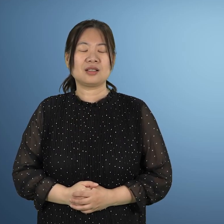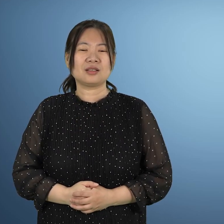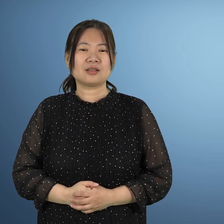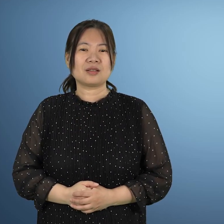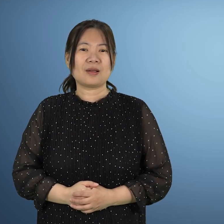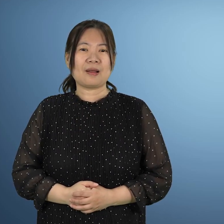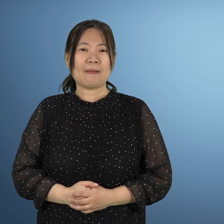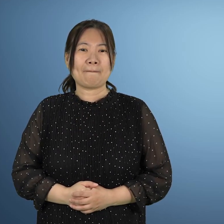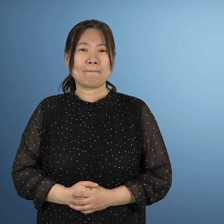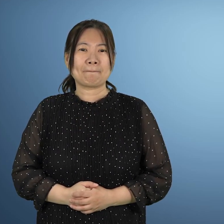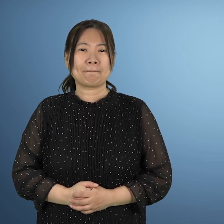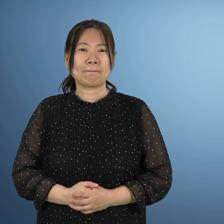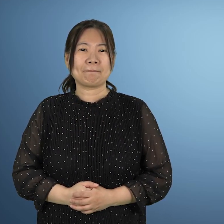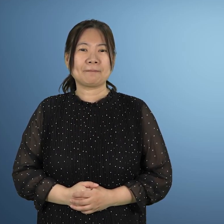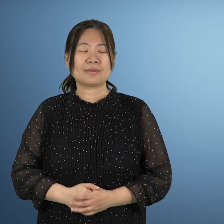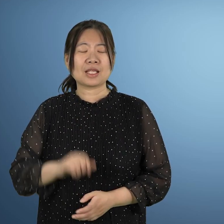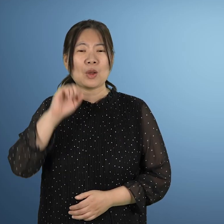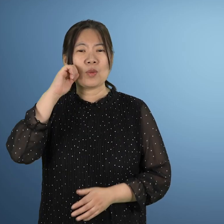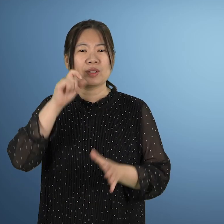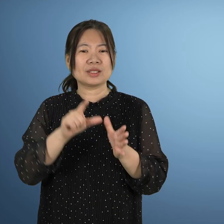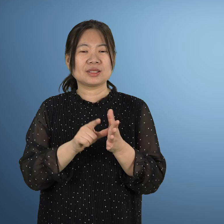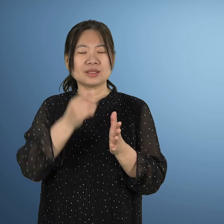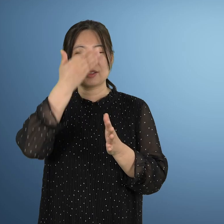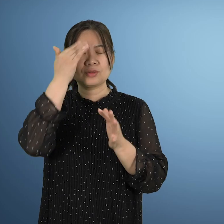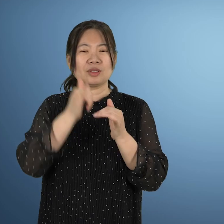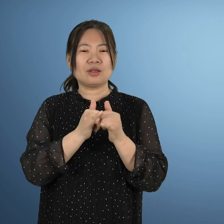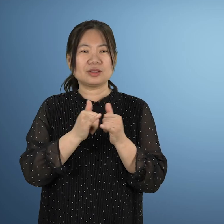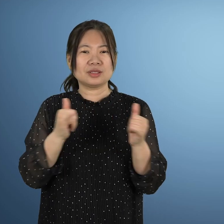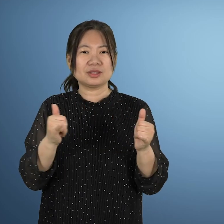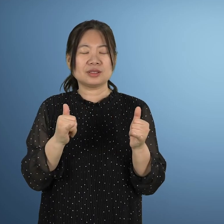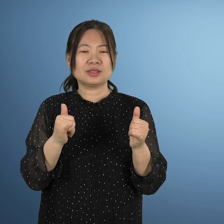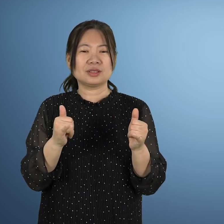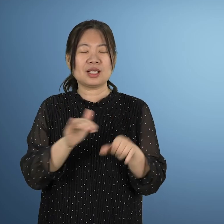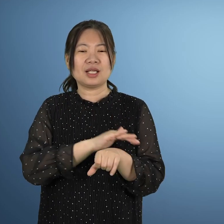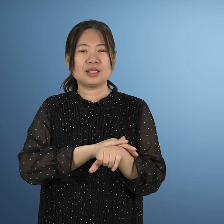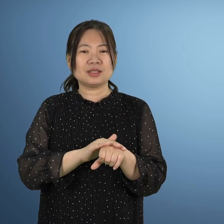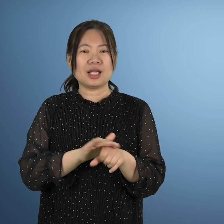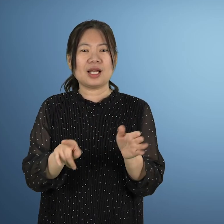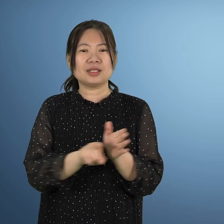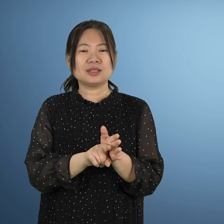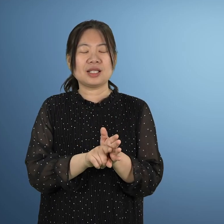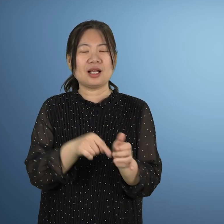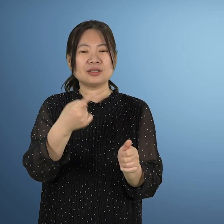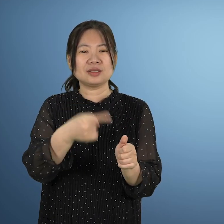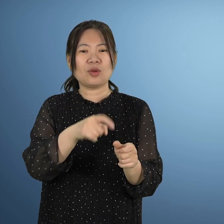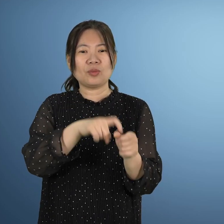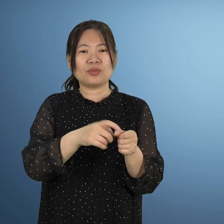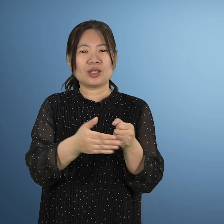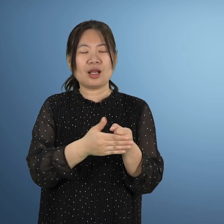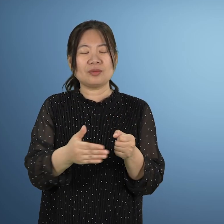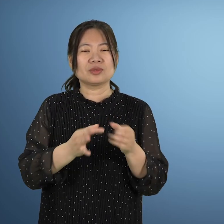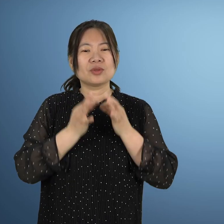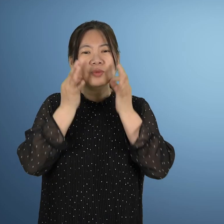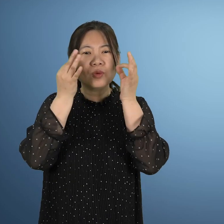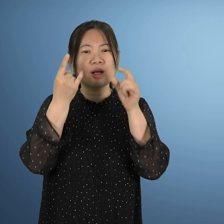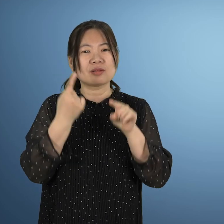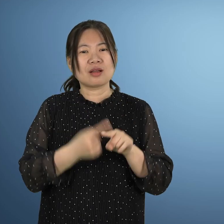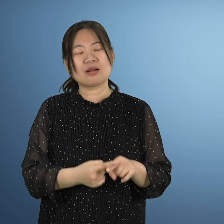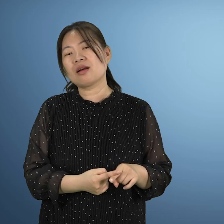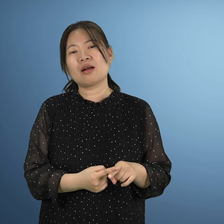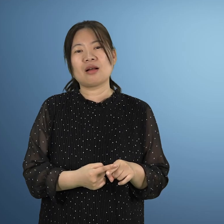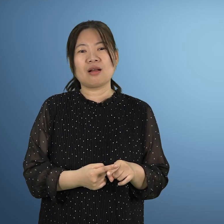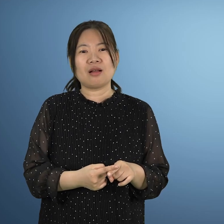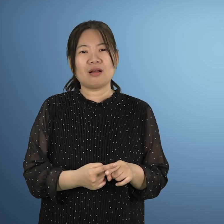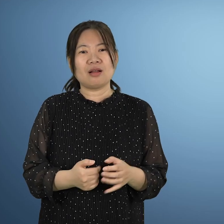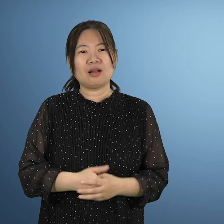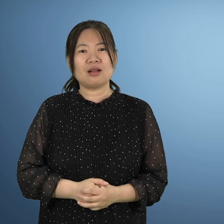그분은 어떻게든 이 어려운 시기에 청년들을 좀 잘 신앙적으로 지도해 보려고 애쓰다가 뭐 어디